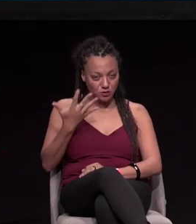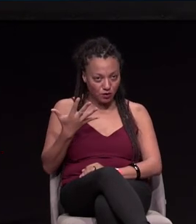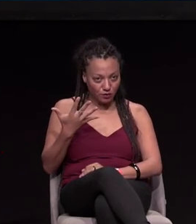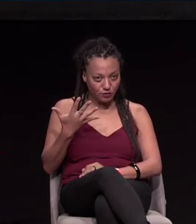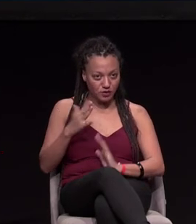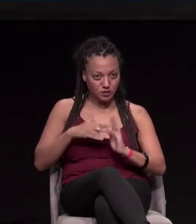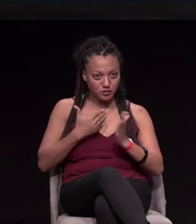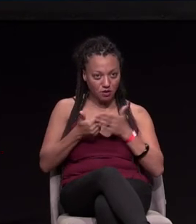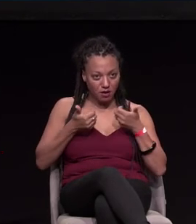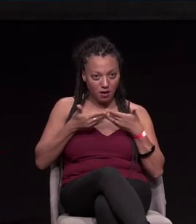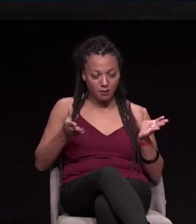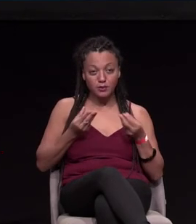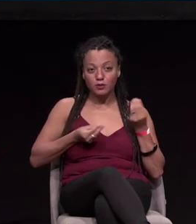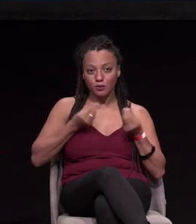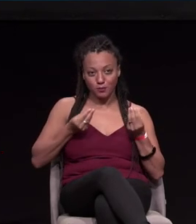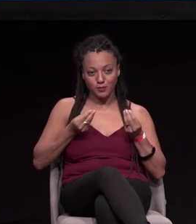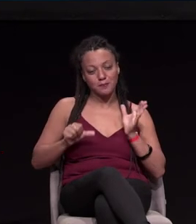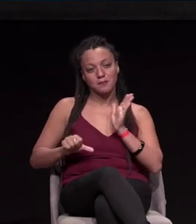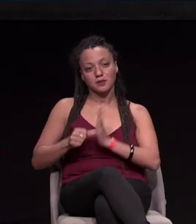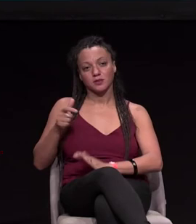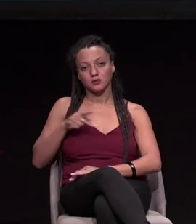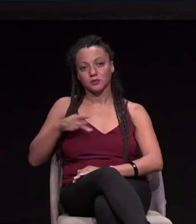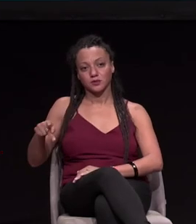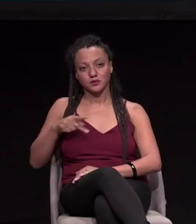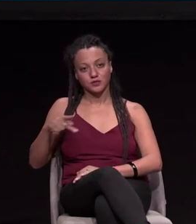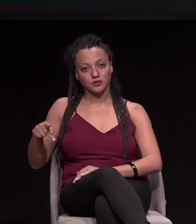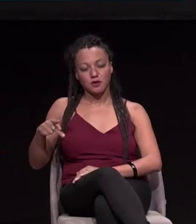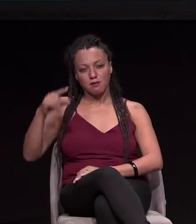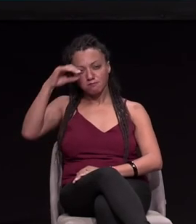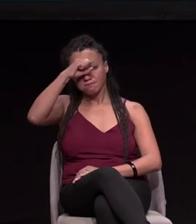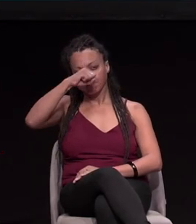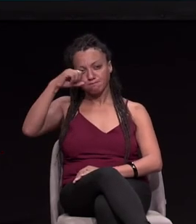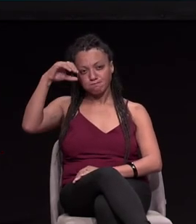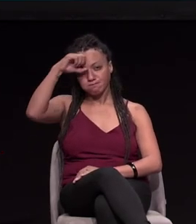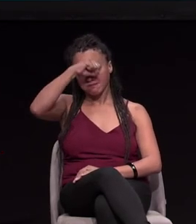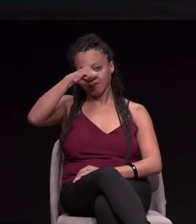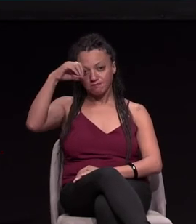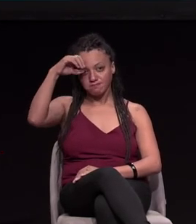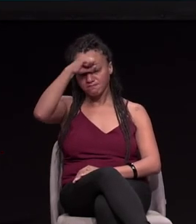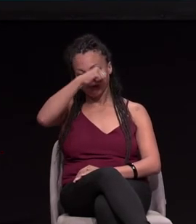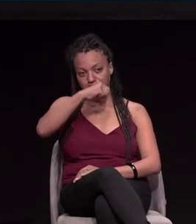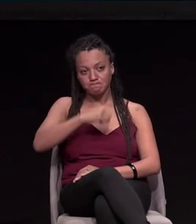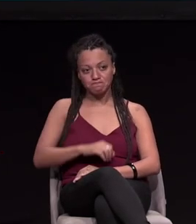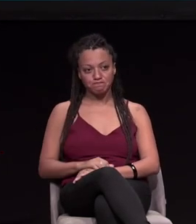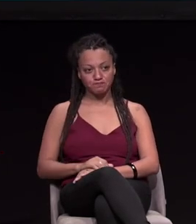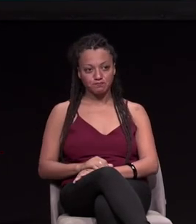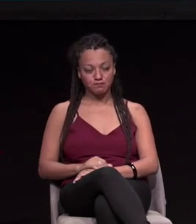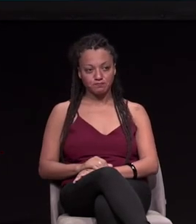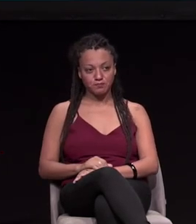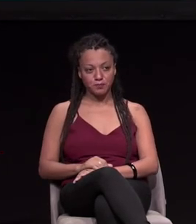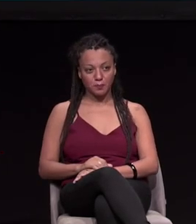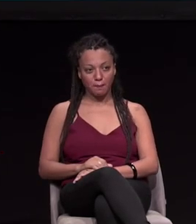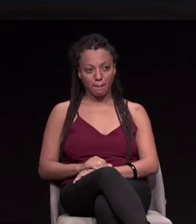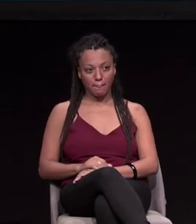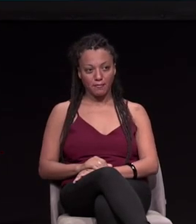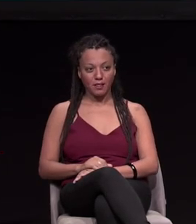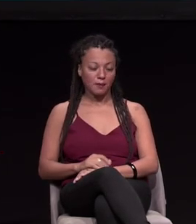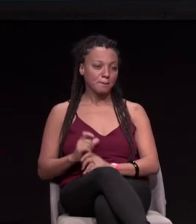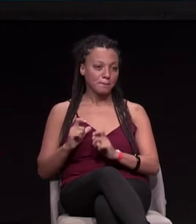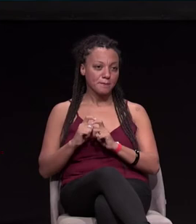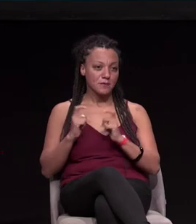ela vai começar pela formação dos professores os professores né a grande é parcela